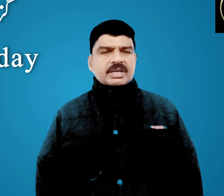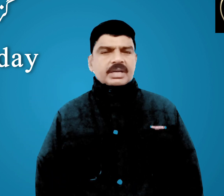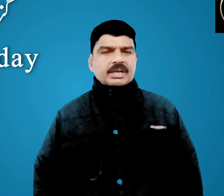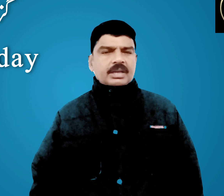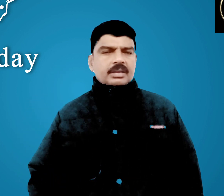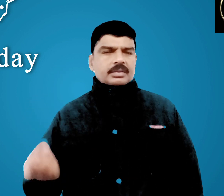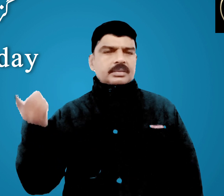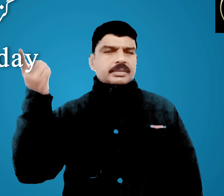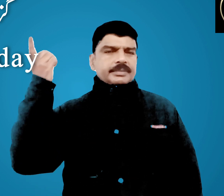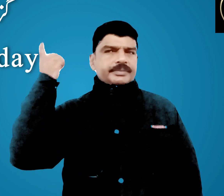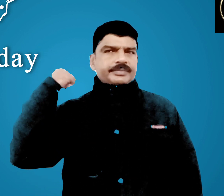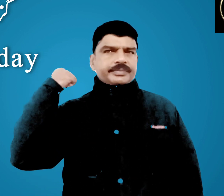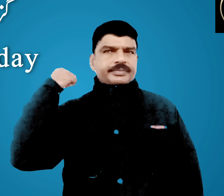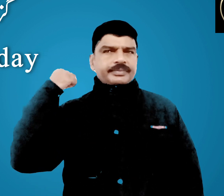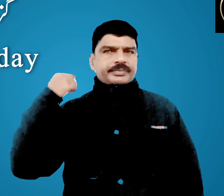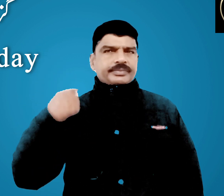गुज़श्ता कल